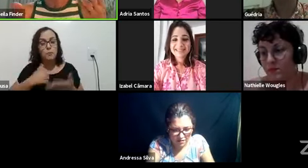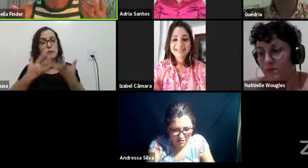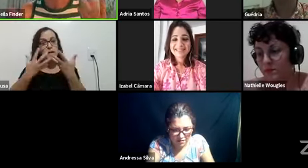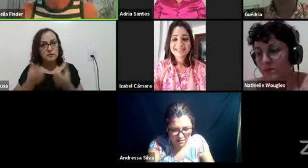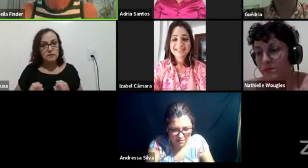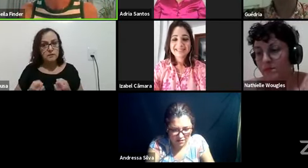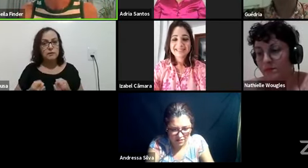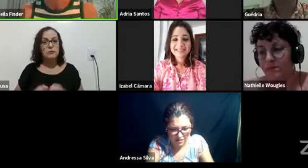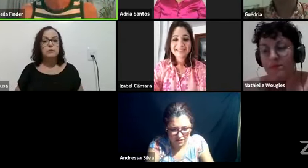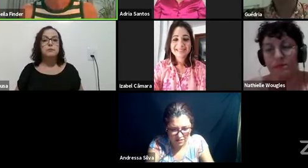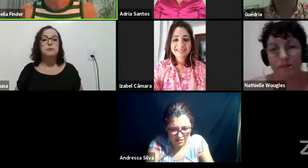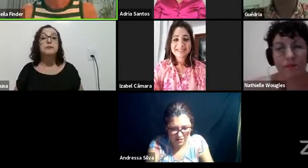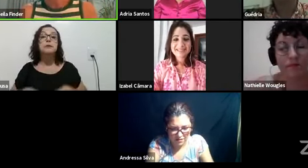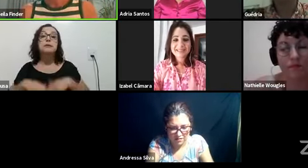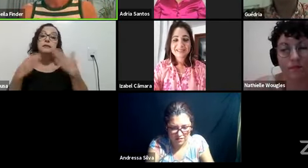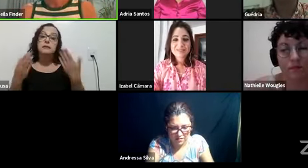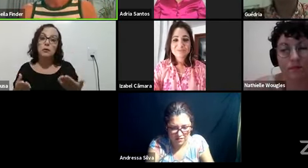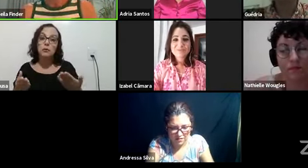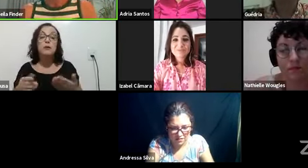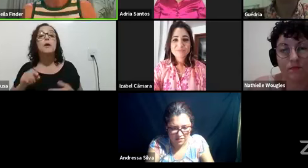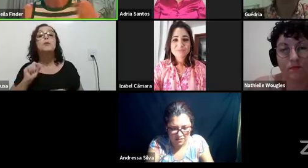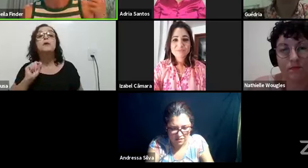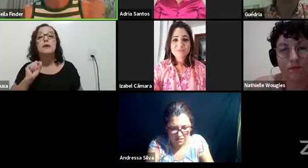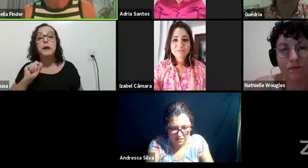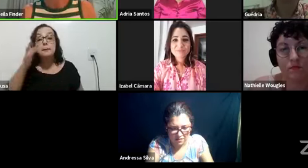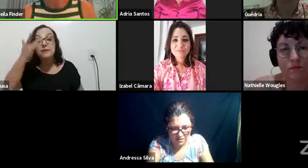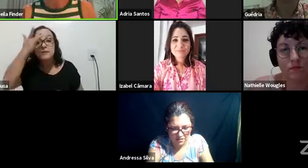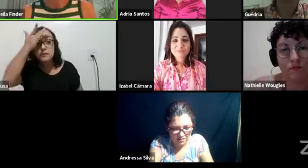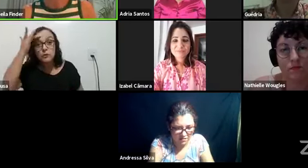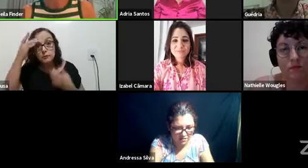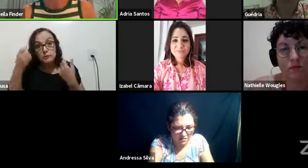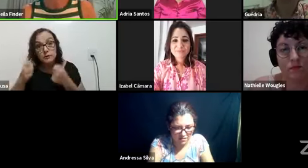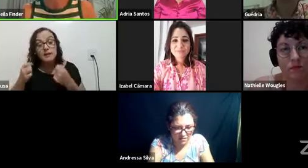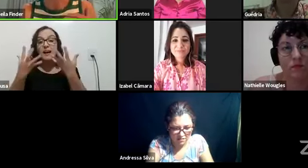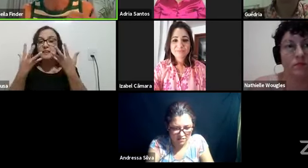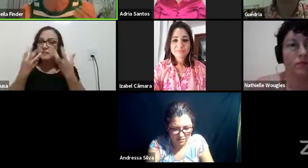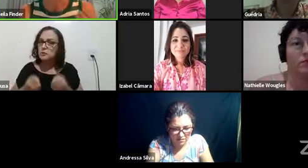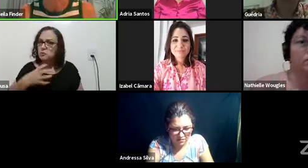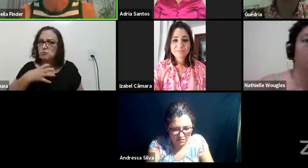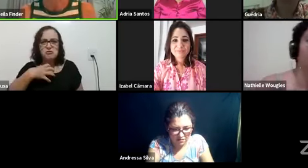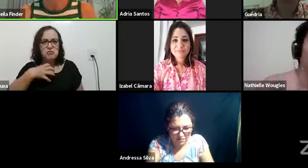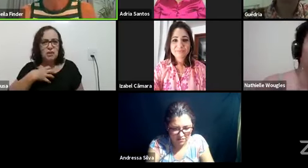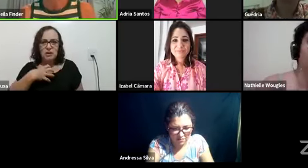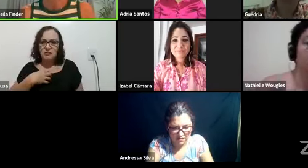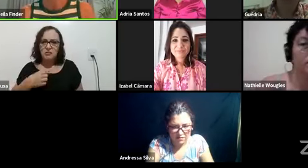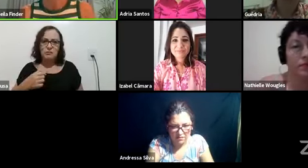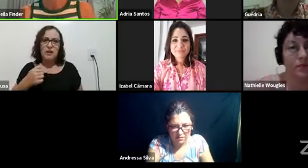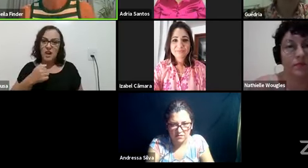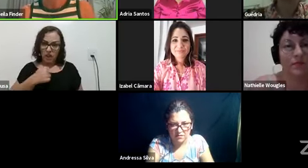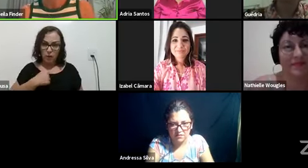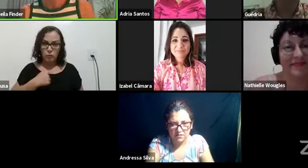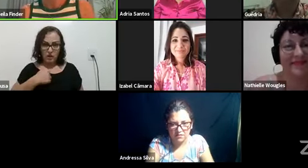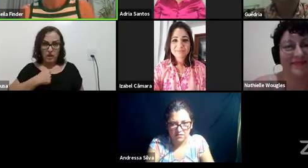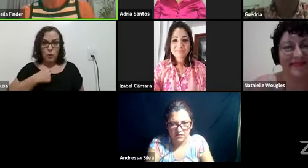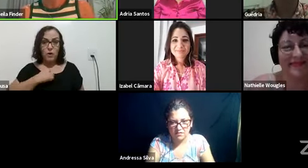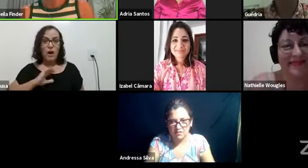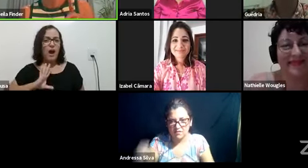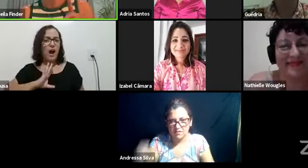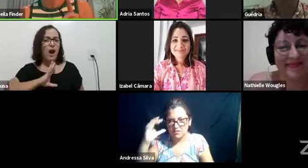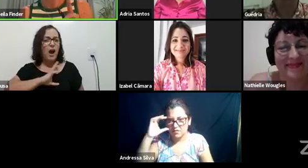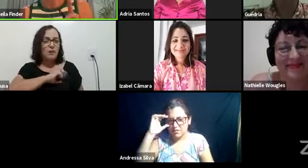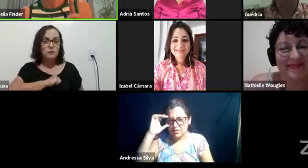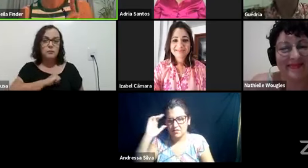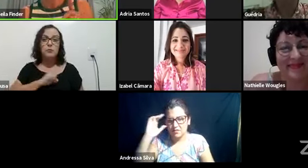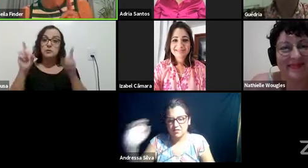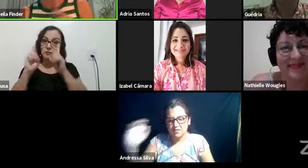é isso, é se aceitar, né? Do jeito que você é. Eu também amo ser deficiente, Nath. Só no